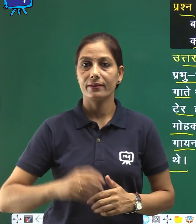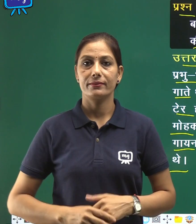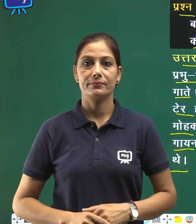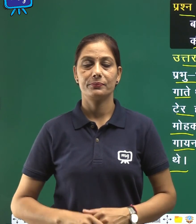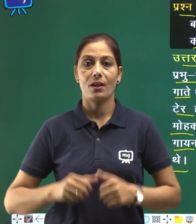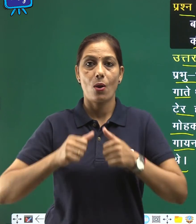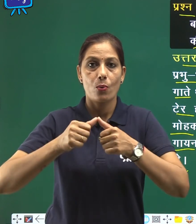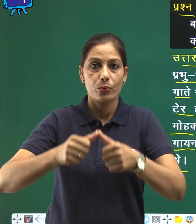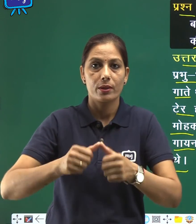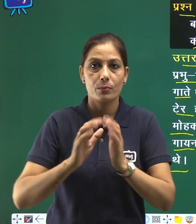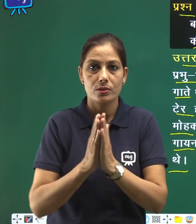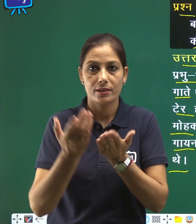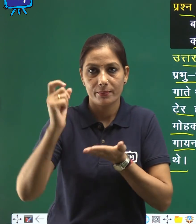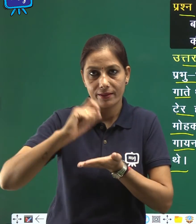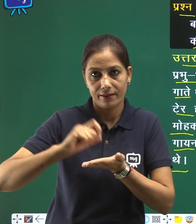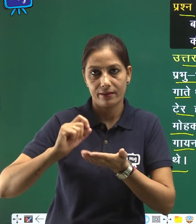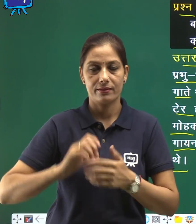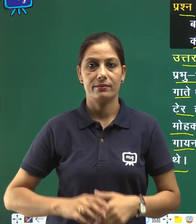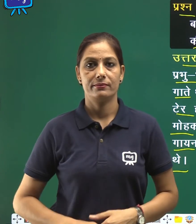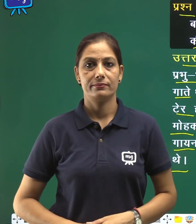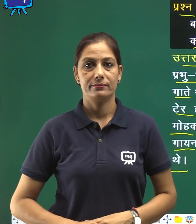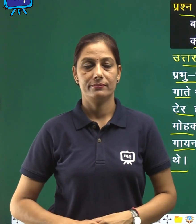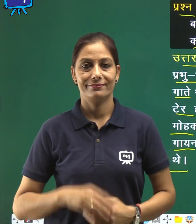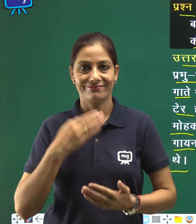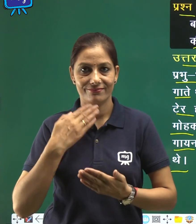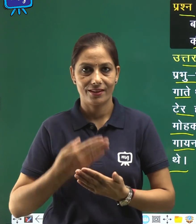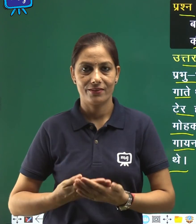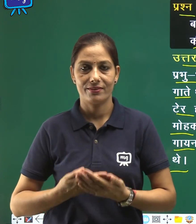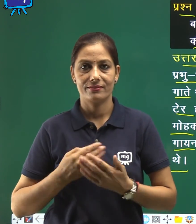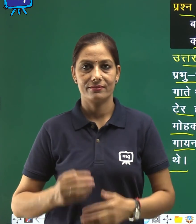अपनी उत्तर पुस्तिका में लिखें। धन्यवाद।